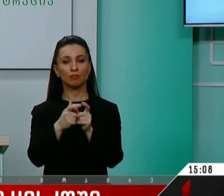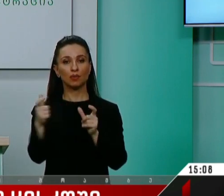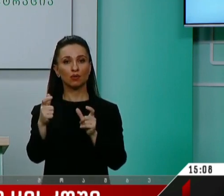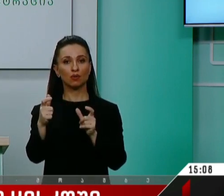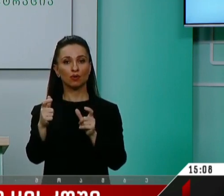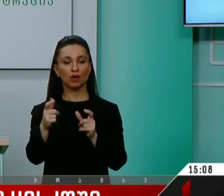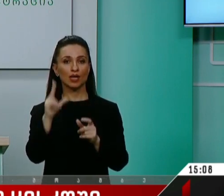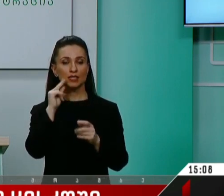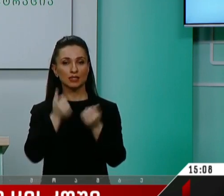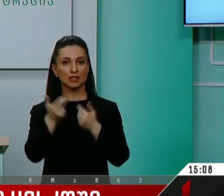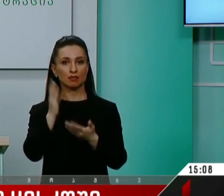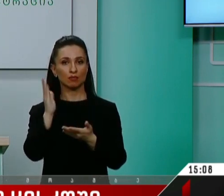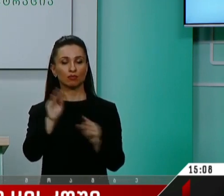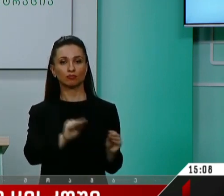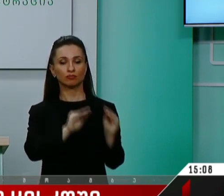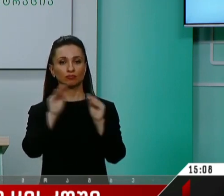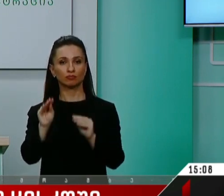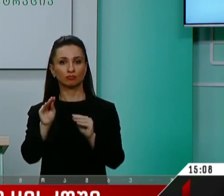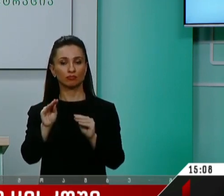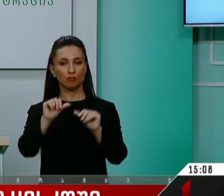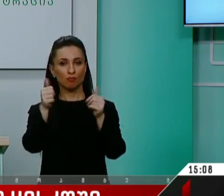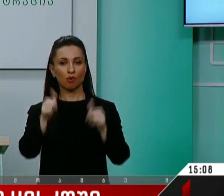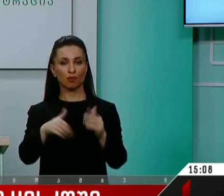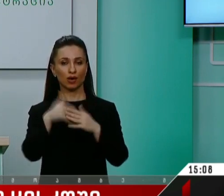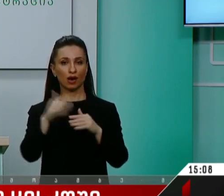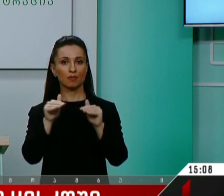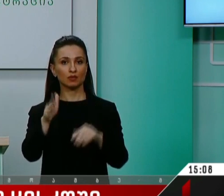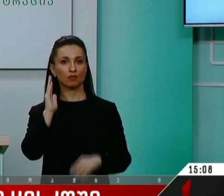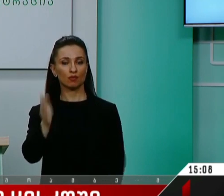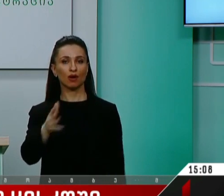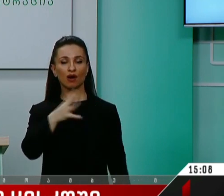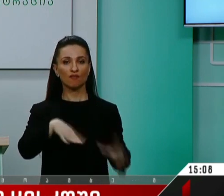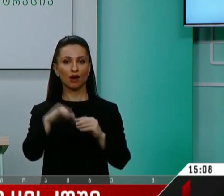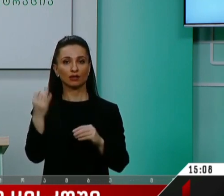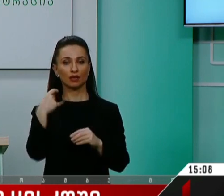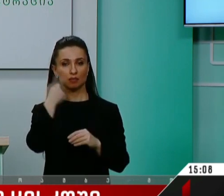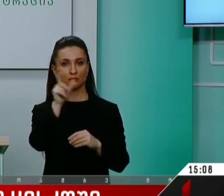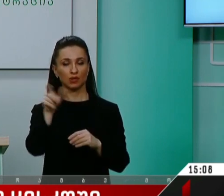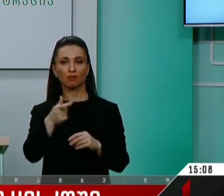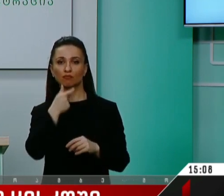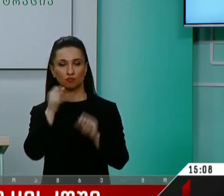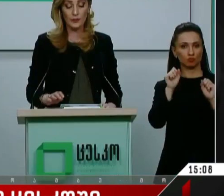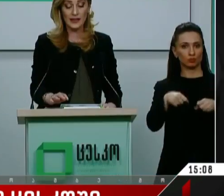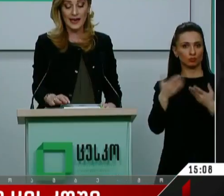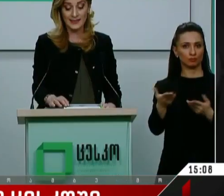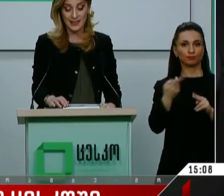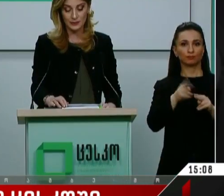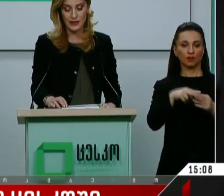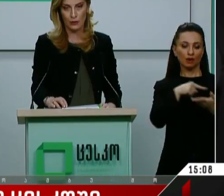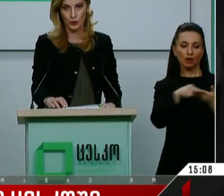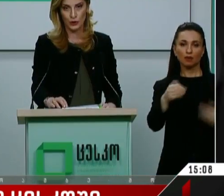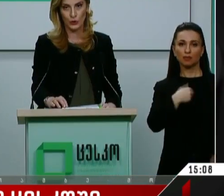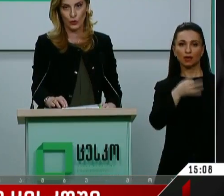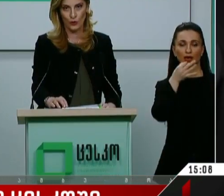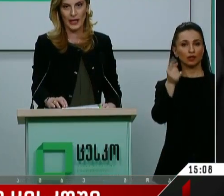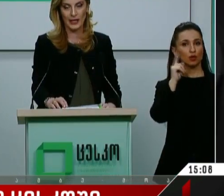ბიულეტენები გაციფრულდება, აი პირთება შესაბამის პლატფორმაზე და ხელმისაწვდომი იქნება ყველა დაინტერესებული მხარისთვის. Acum îmi dau